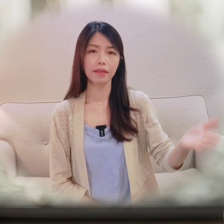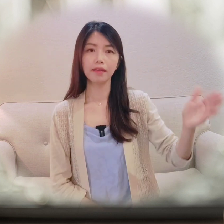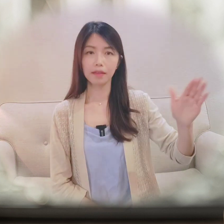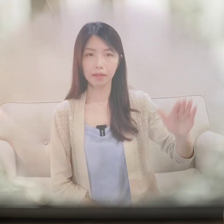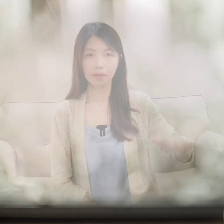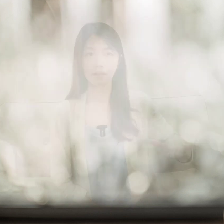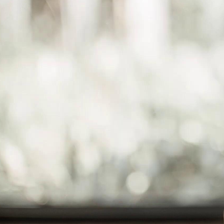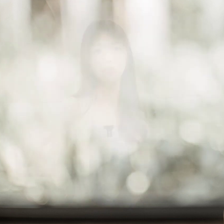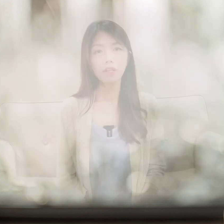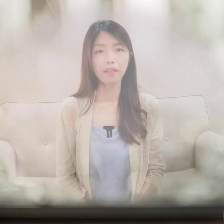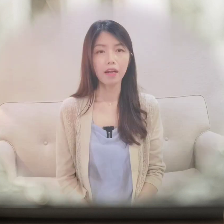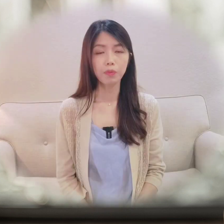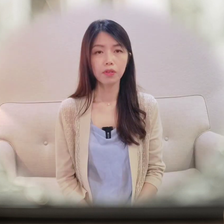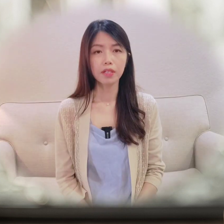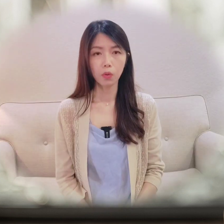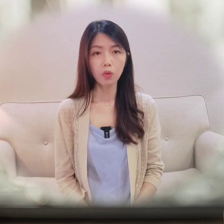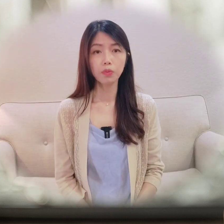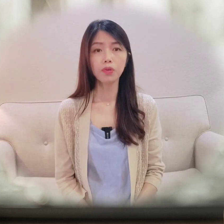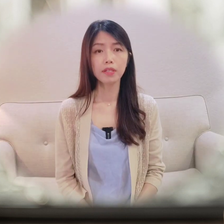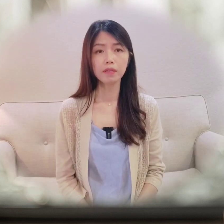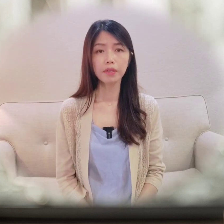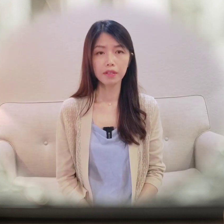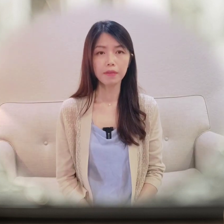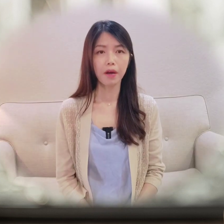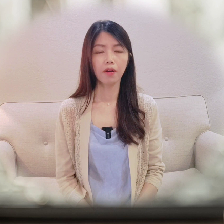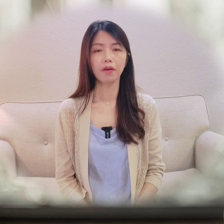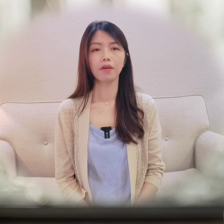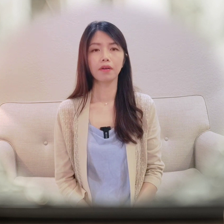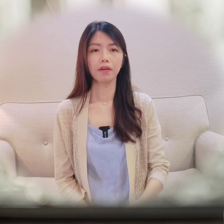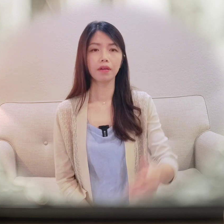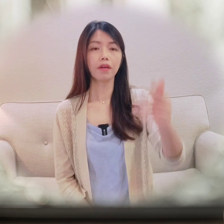같지만 주는 나를 붙드시고 부르짖음 들으시며